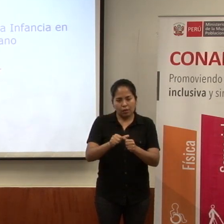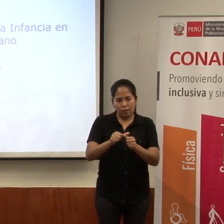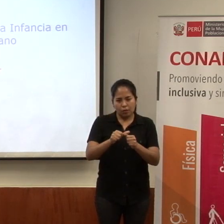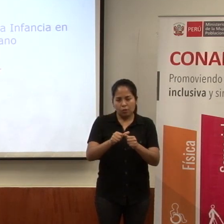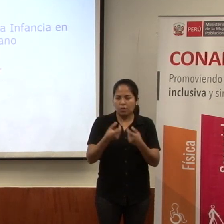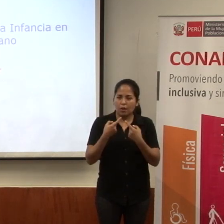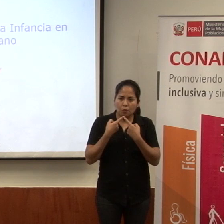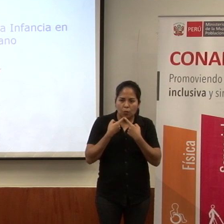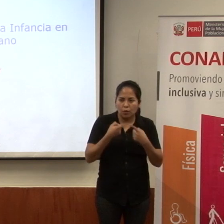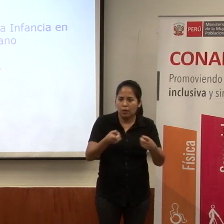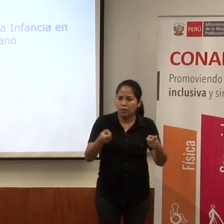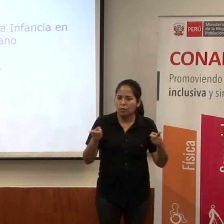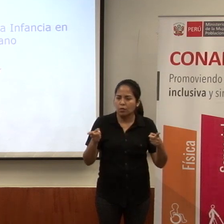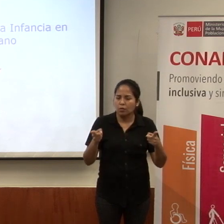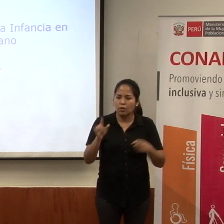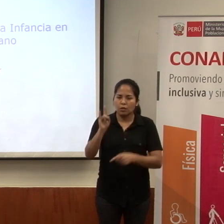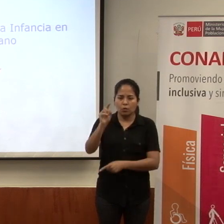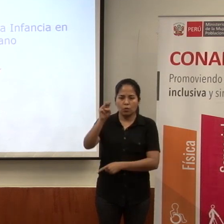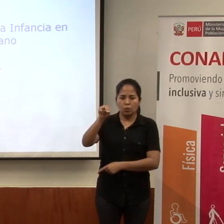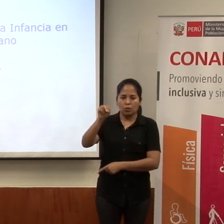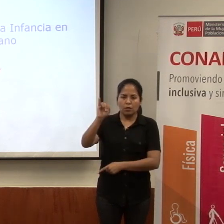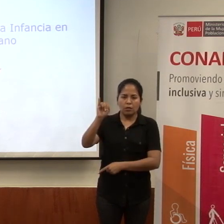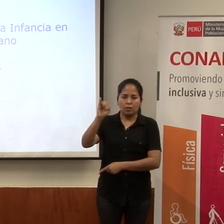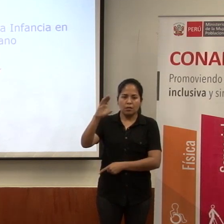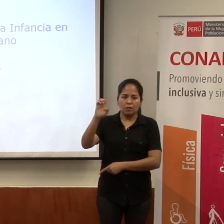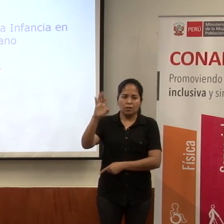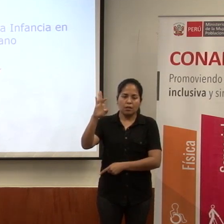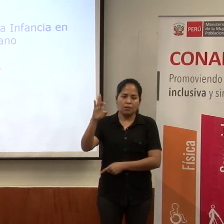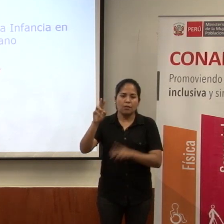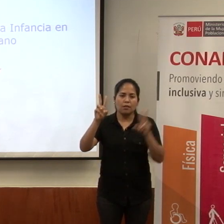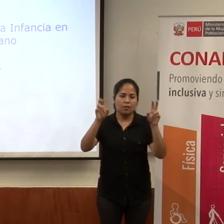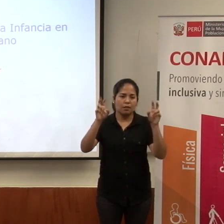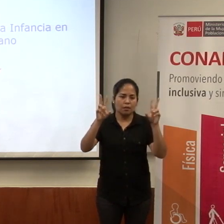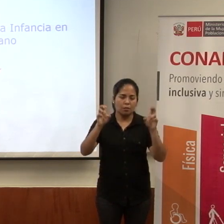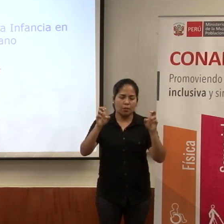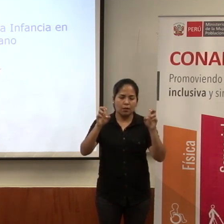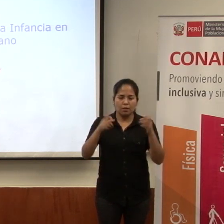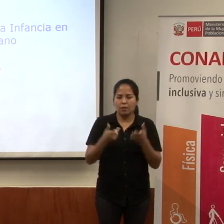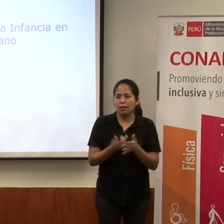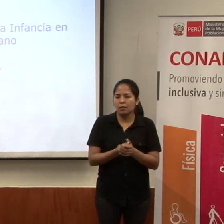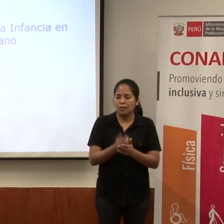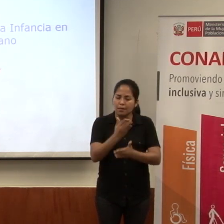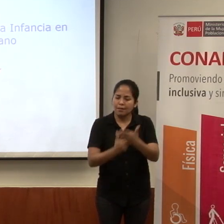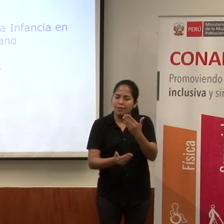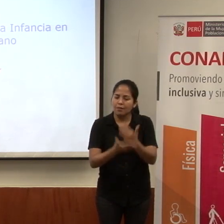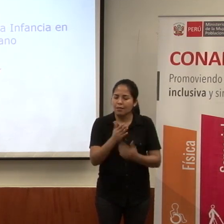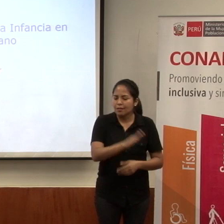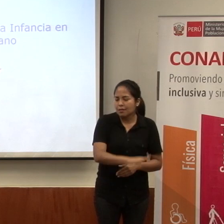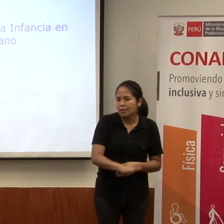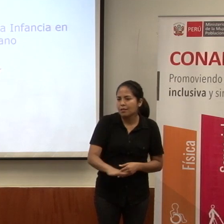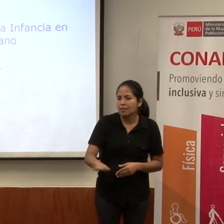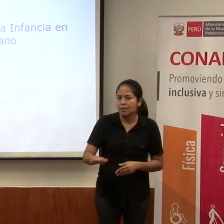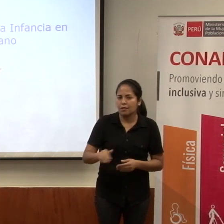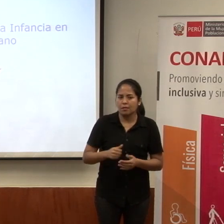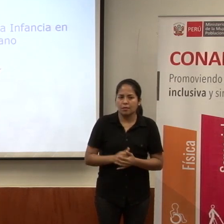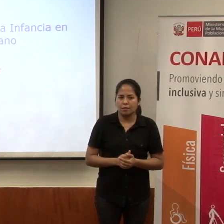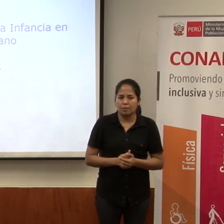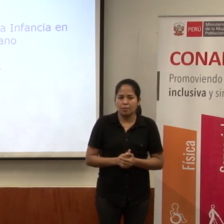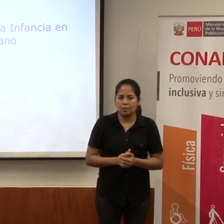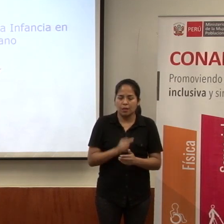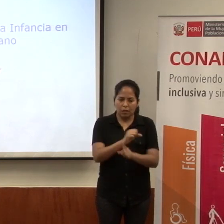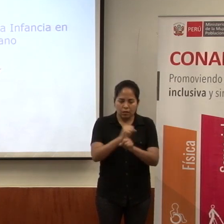años sobre las políticas públicas para el tema de la discapacidad infantil y cuáles son los mínimos que toda sociedad